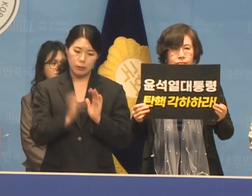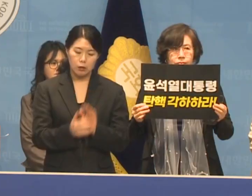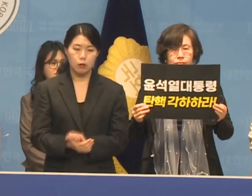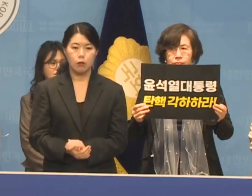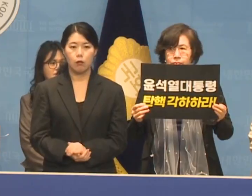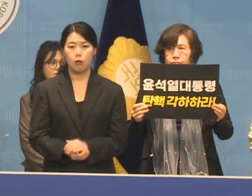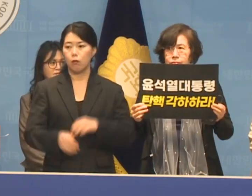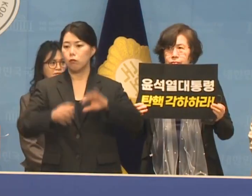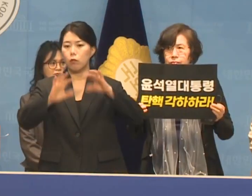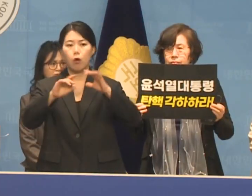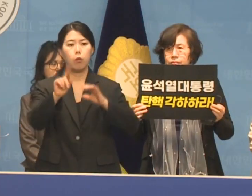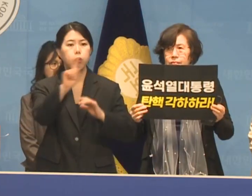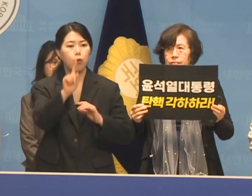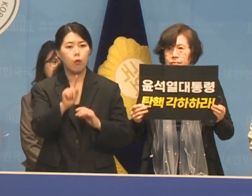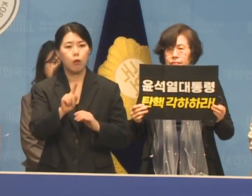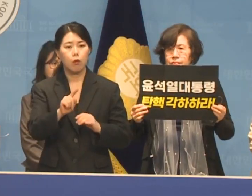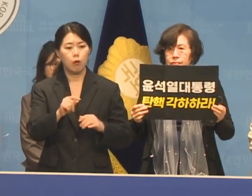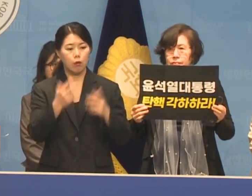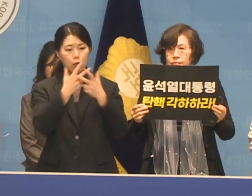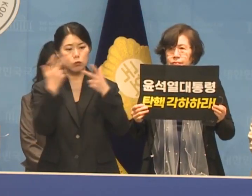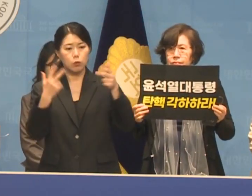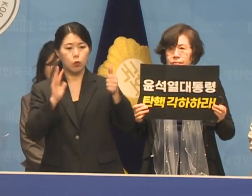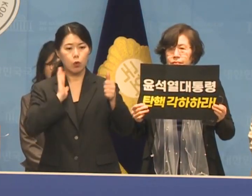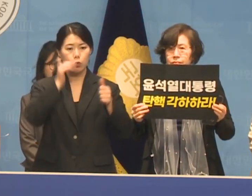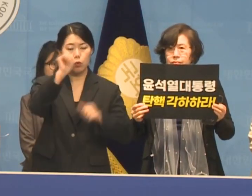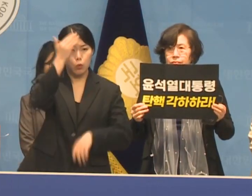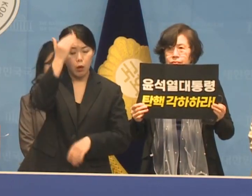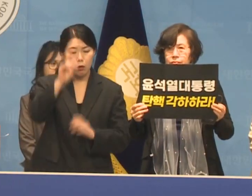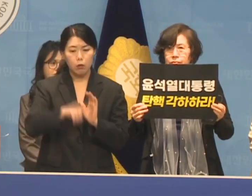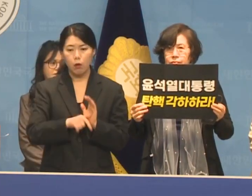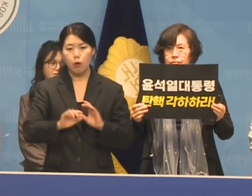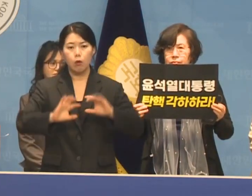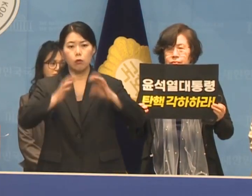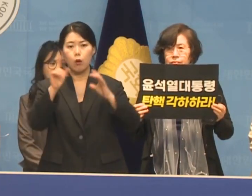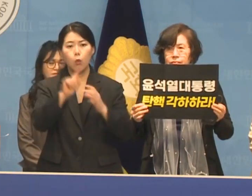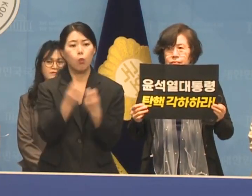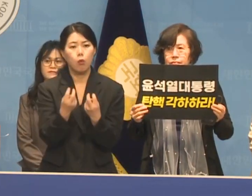식으로 간다면 이재명이 집권하는 대한민국은 어떤 나라가 되겠습니까?